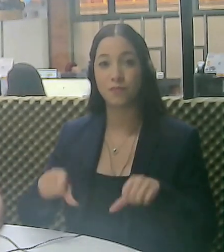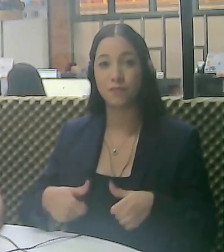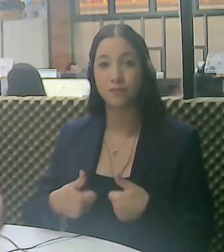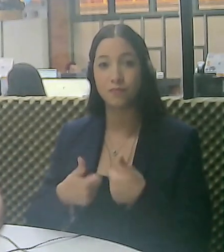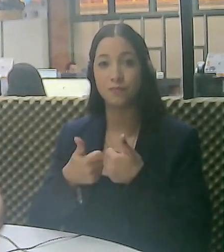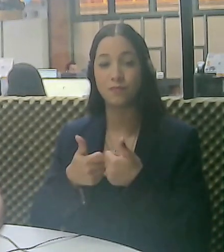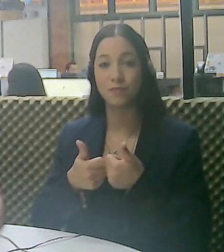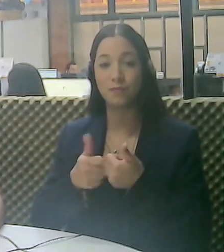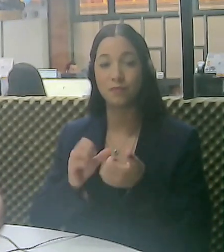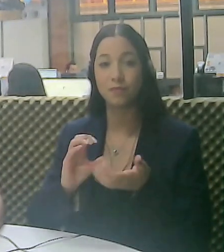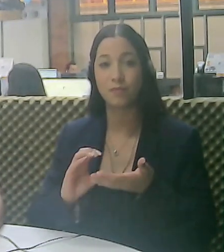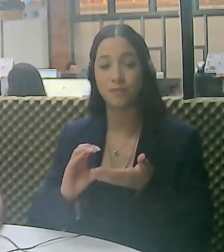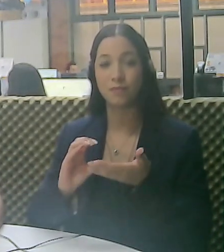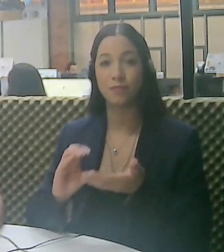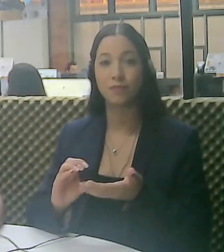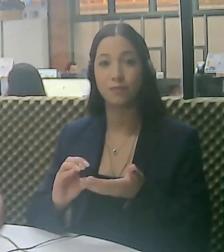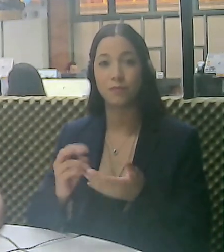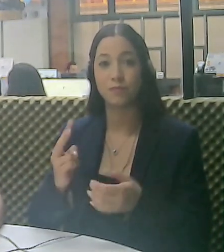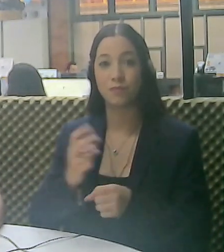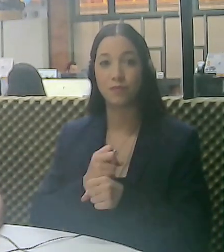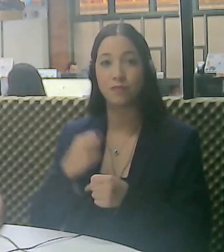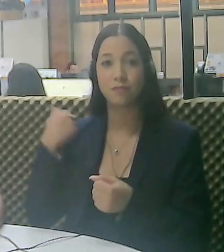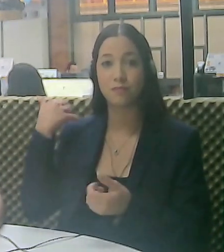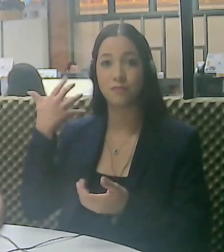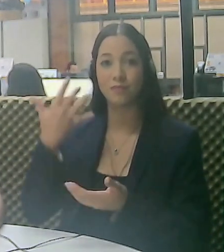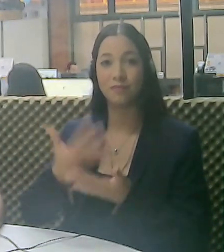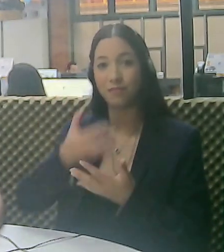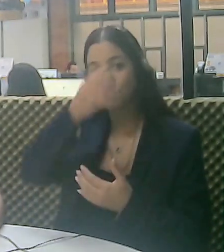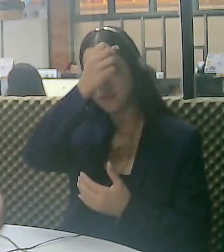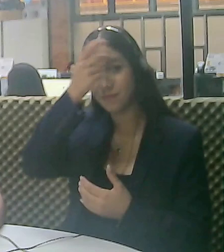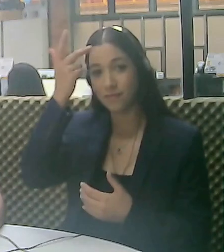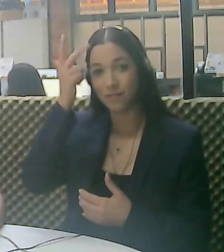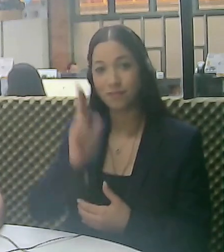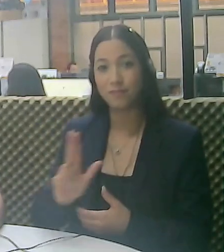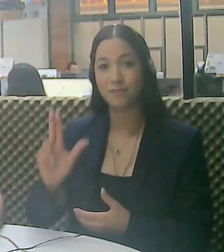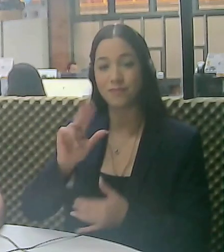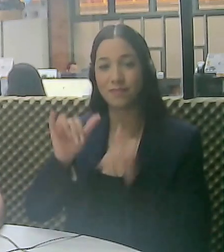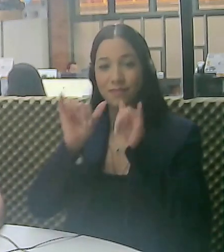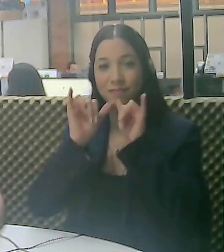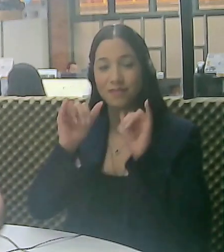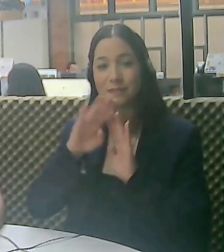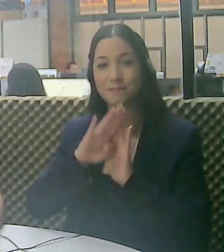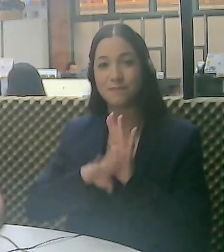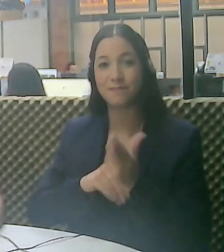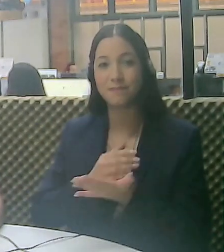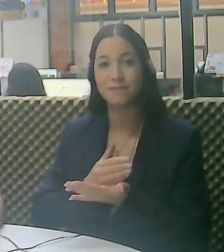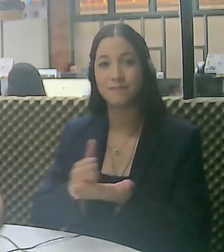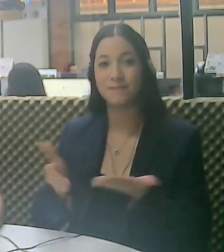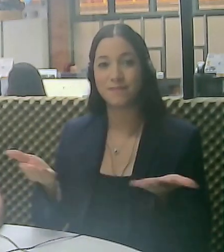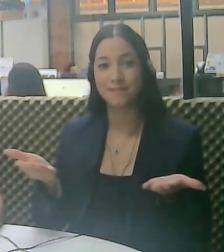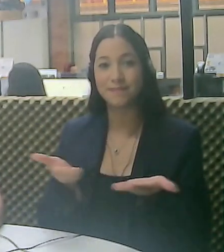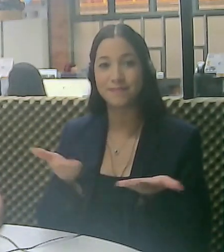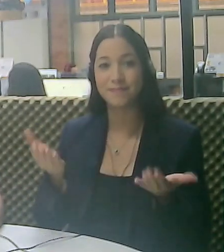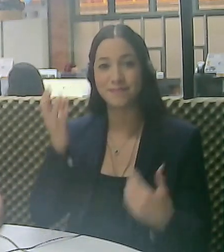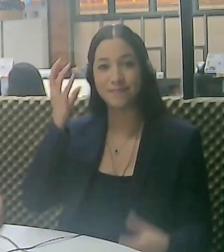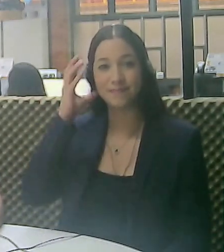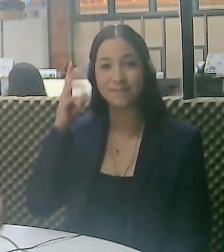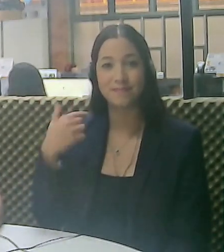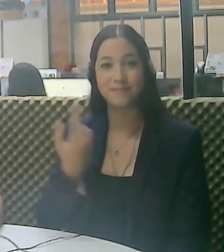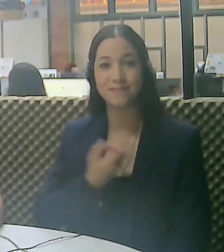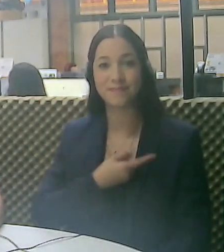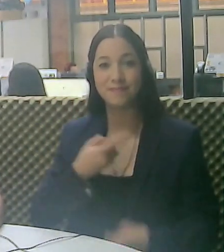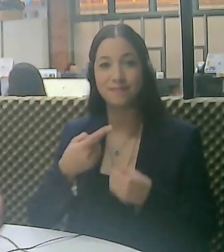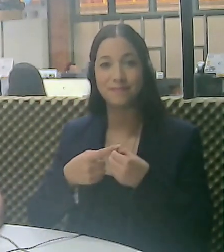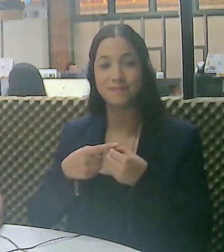de crédito marcam últimos 2 anos da Prefeitura de Uberlândia. Essas e outras notícias a partir de agora na Rádio